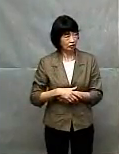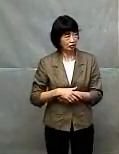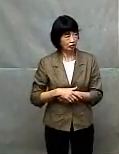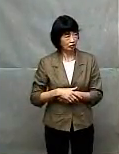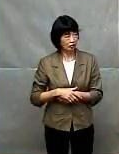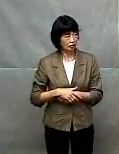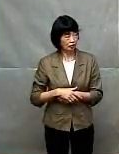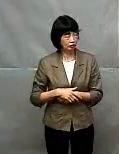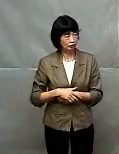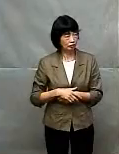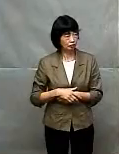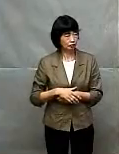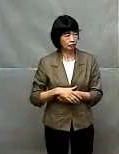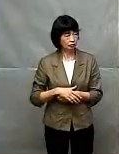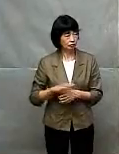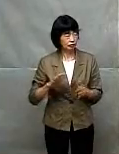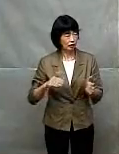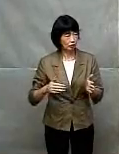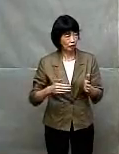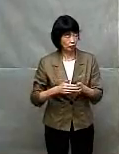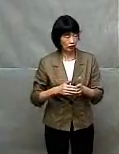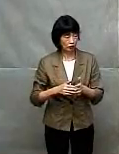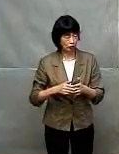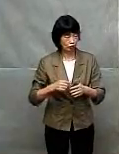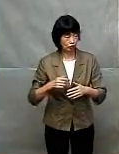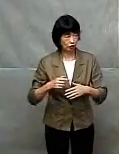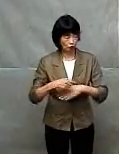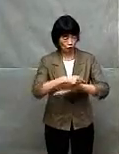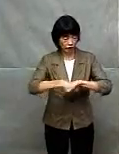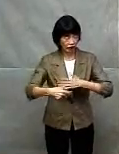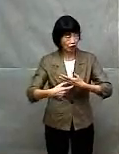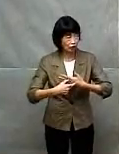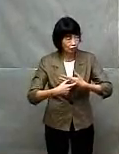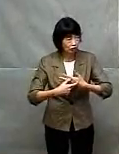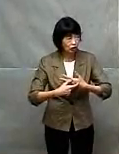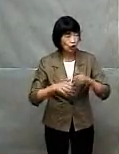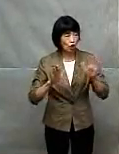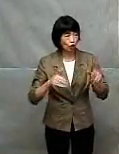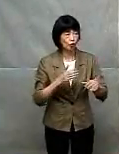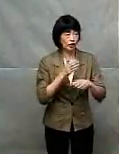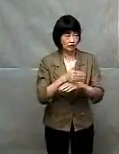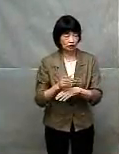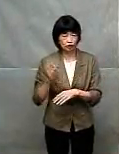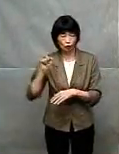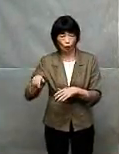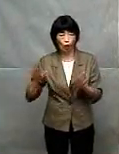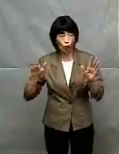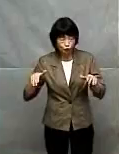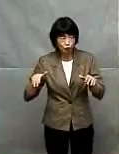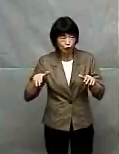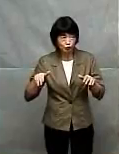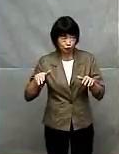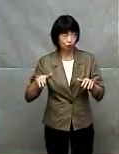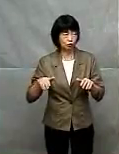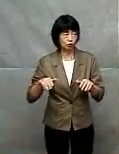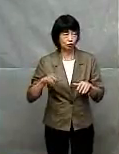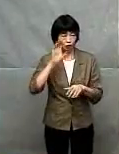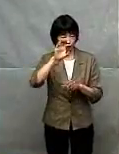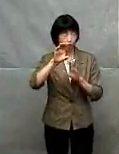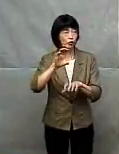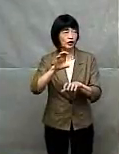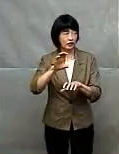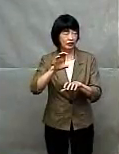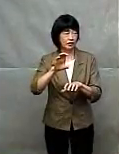ね、羽越大羽というふうに名称を使っておりましたので、まあ、基本的には、まあ、そういうこと